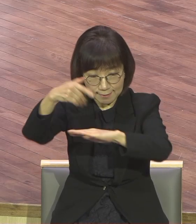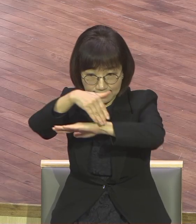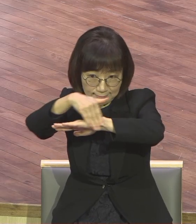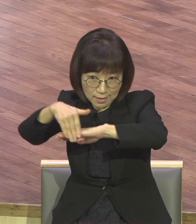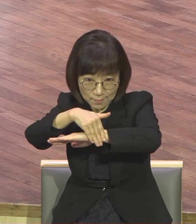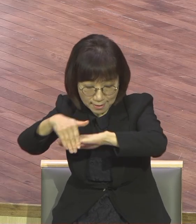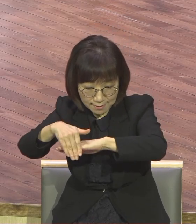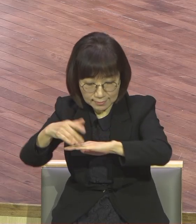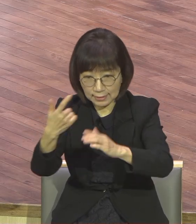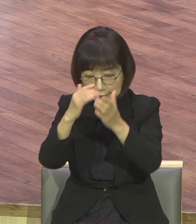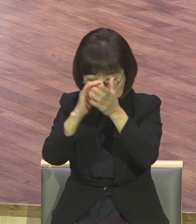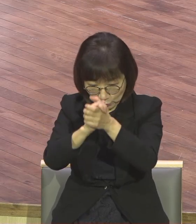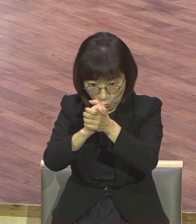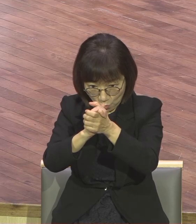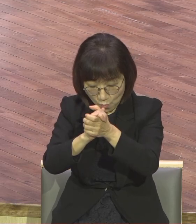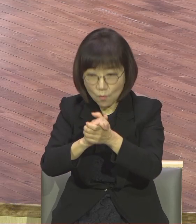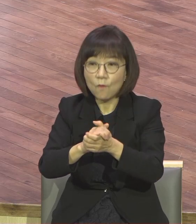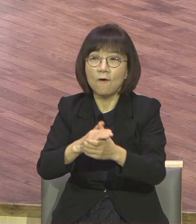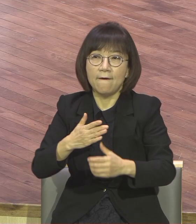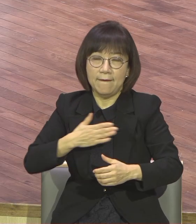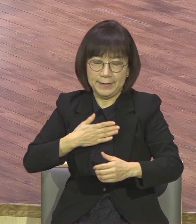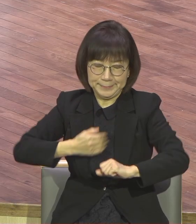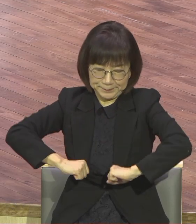세우고 있는 기도 제목 따라서 난 간다.